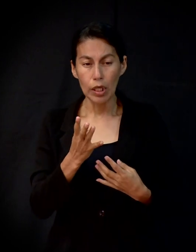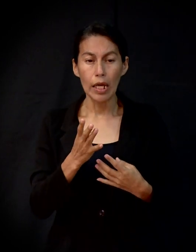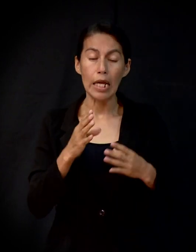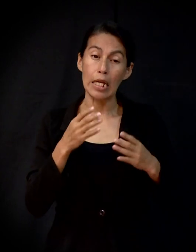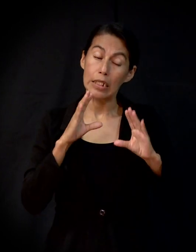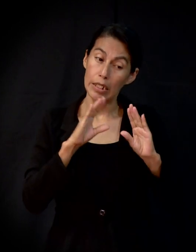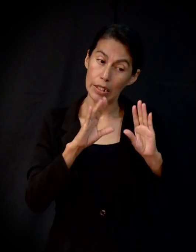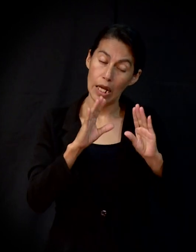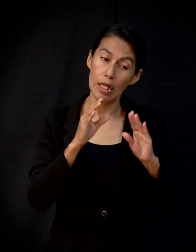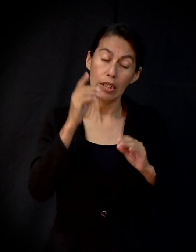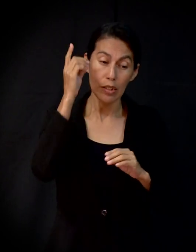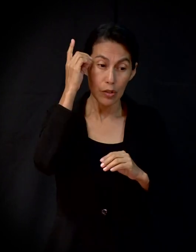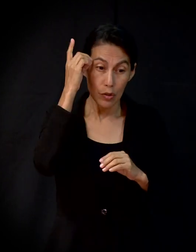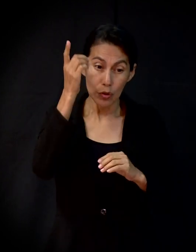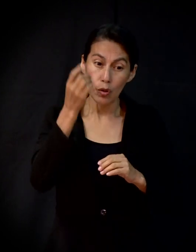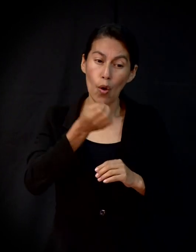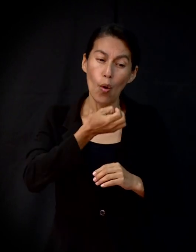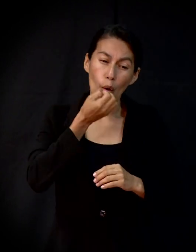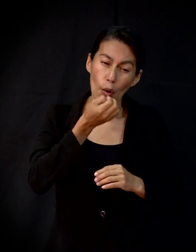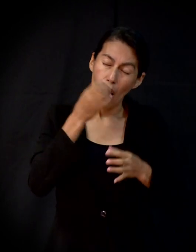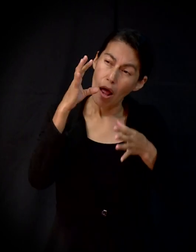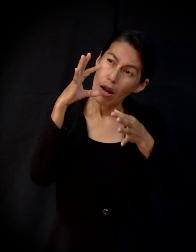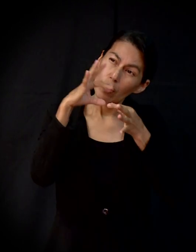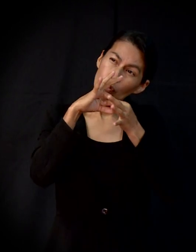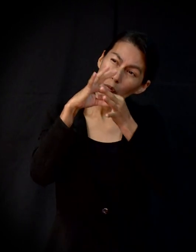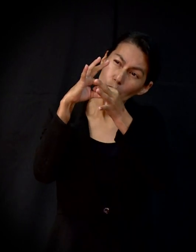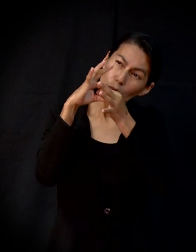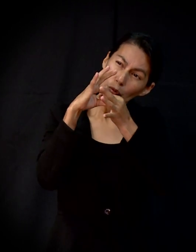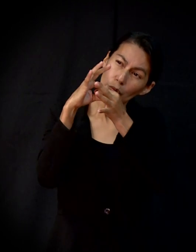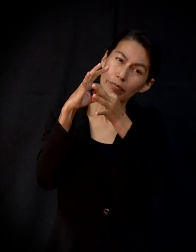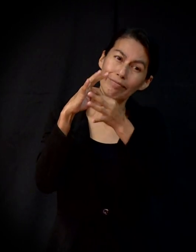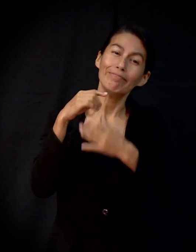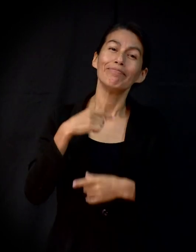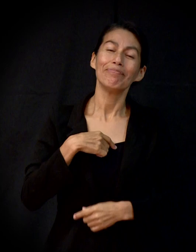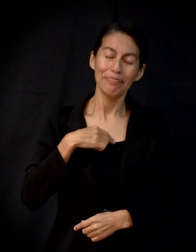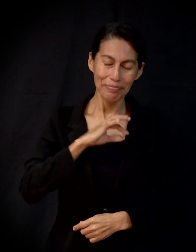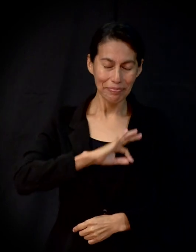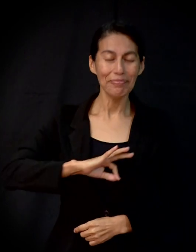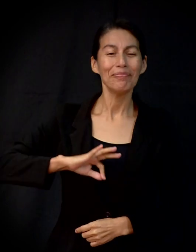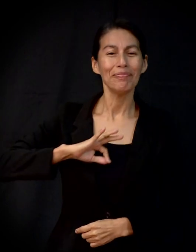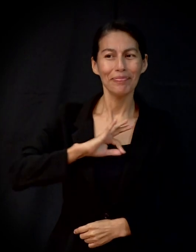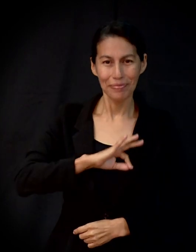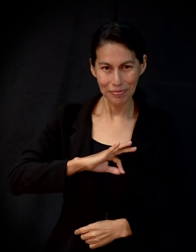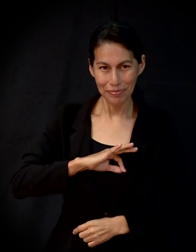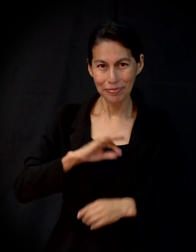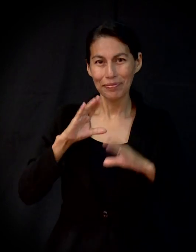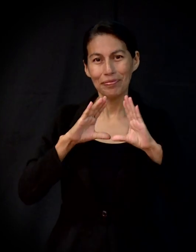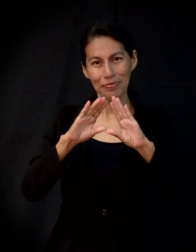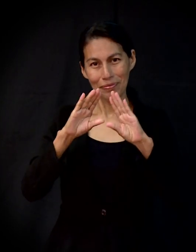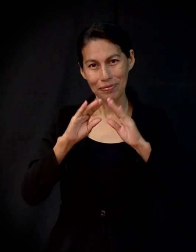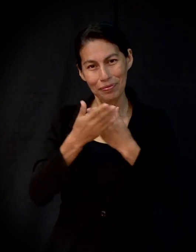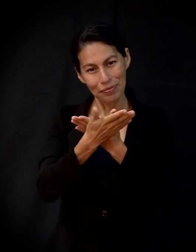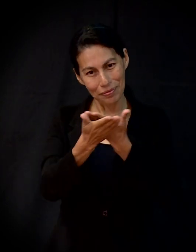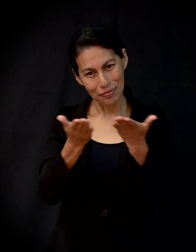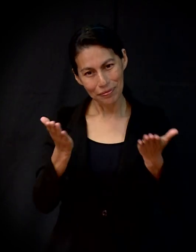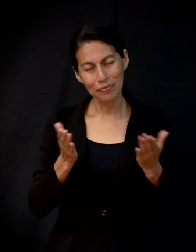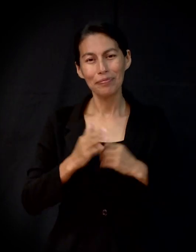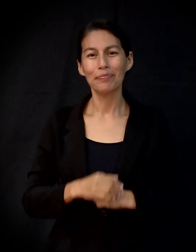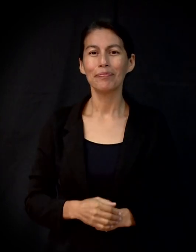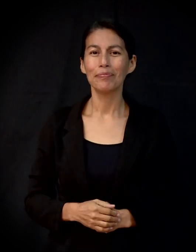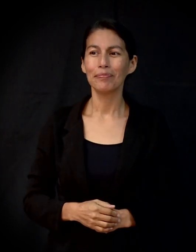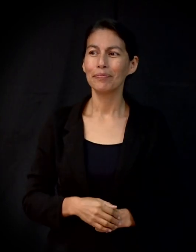valor que es la comunicación con Dios. Y me siento muy feliz de esta noche poder compartirla con